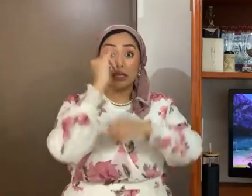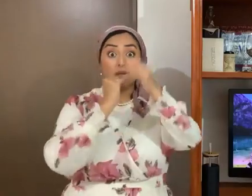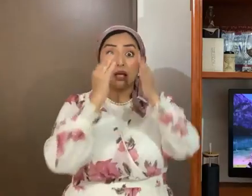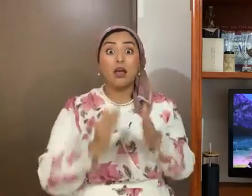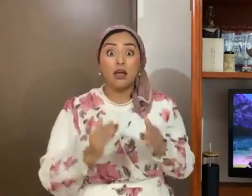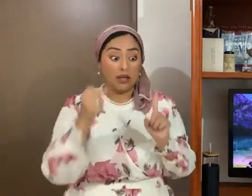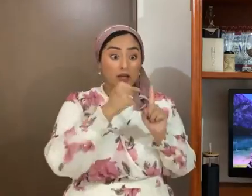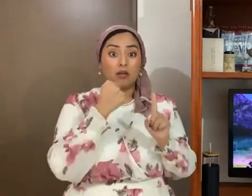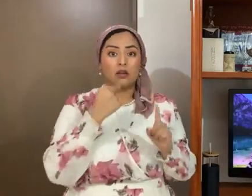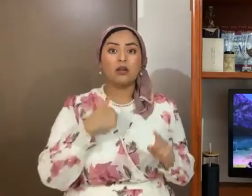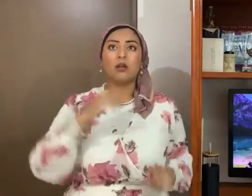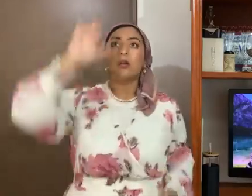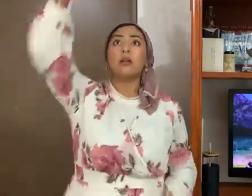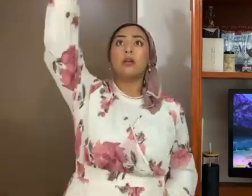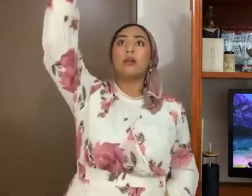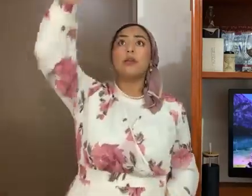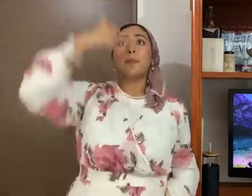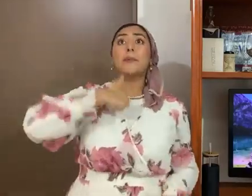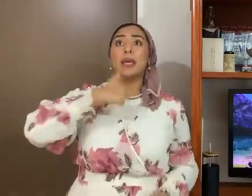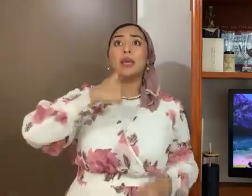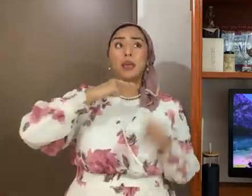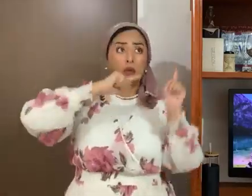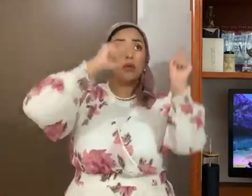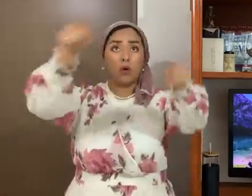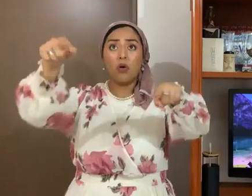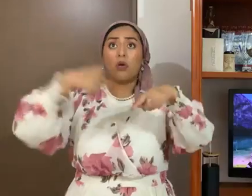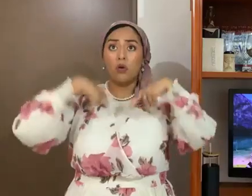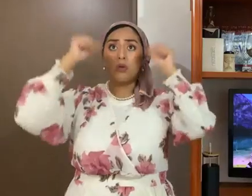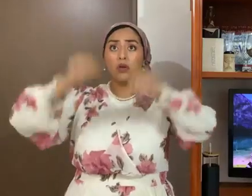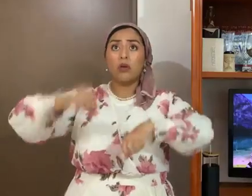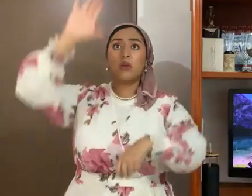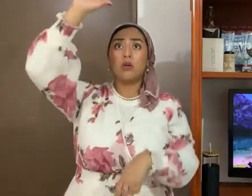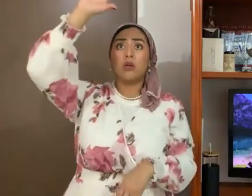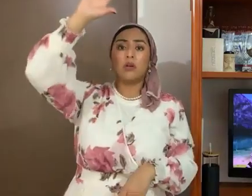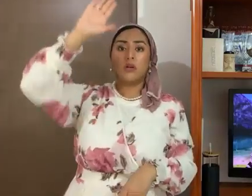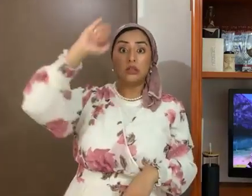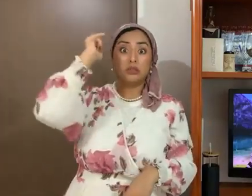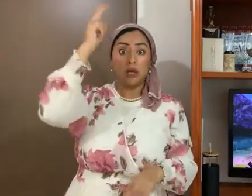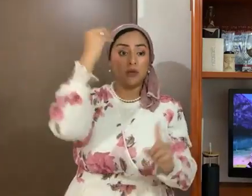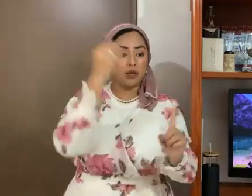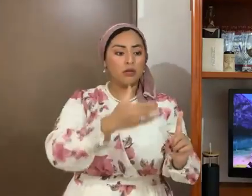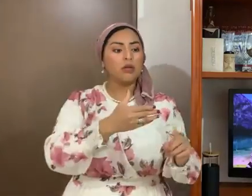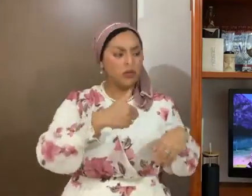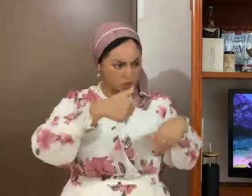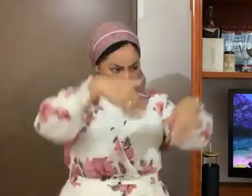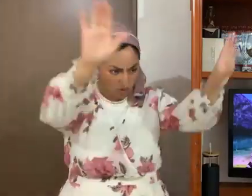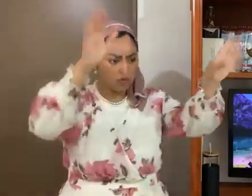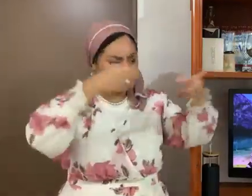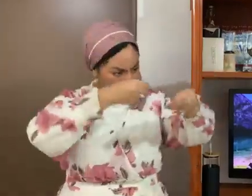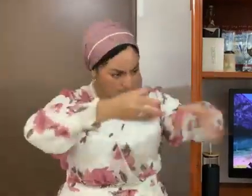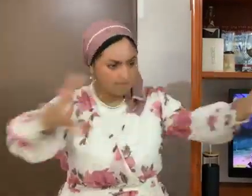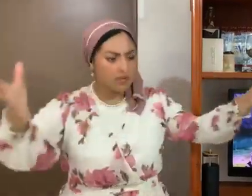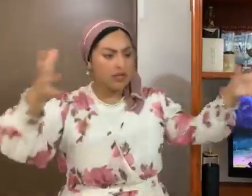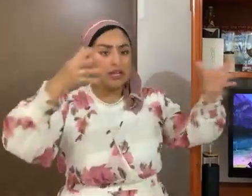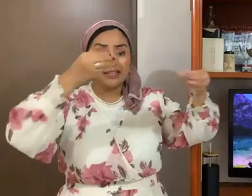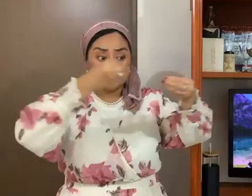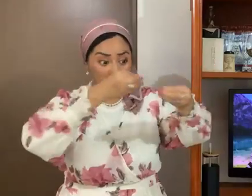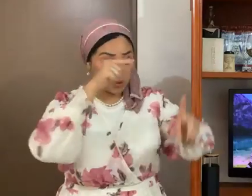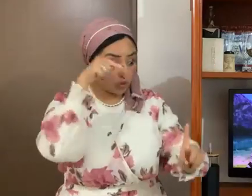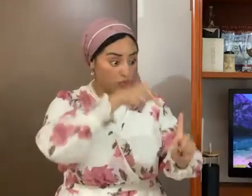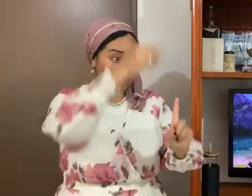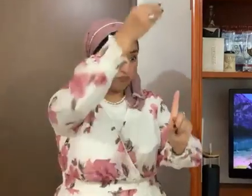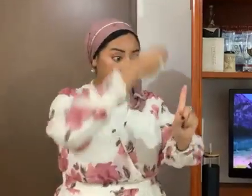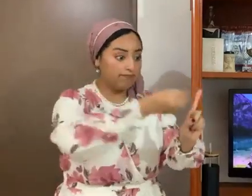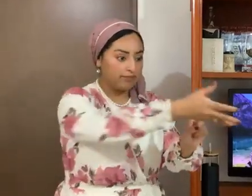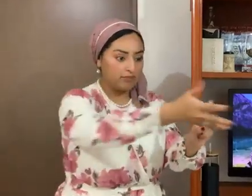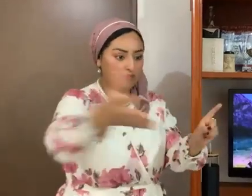respondí yo, heme aquí, envíame a mí. Y dijo, anda y di a este pueblo, oíd bien y no entendáis, ved por cierto,